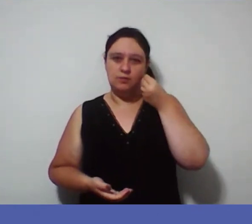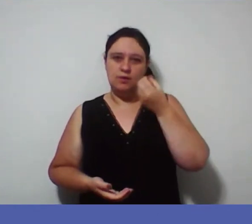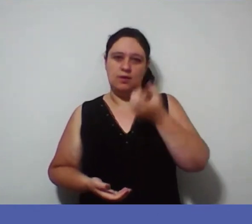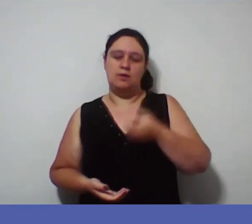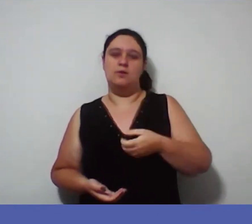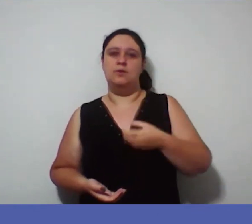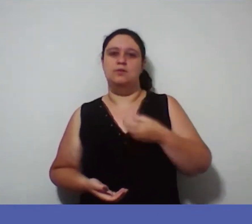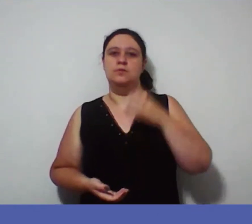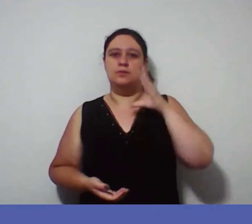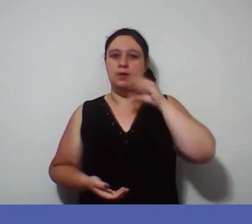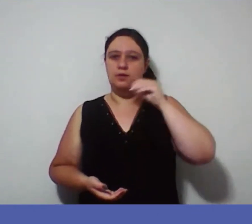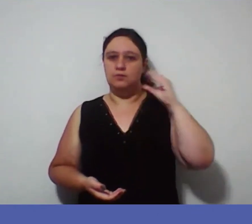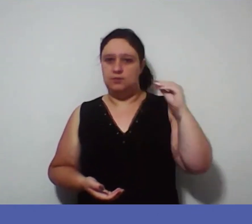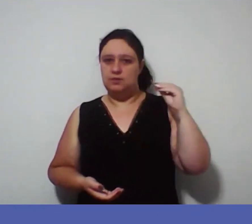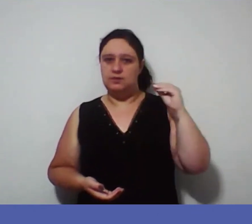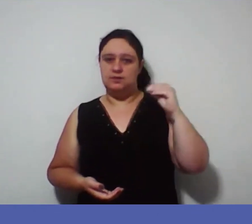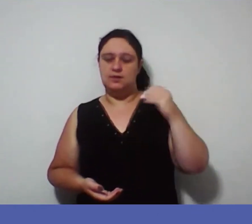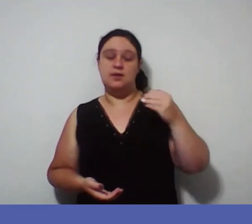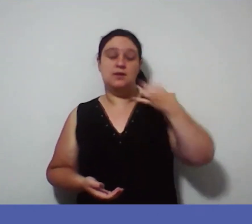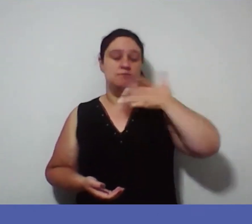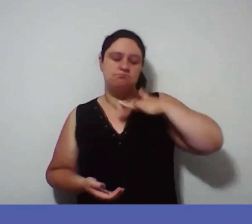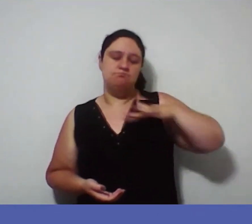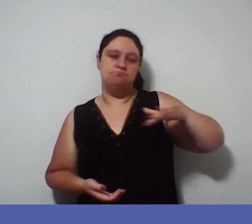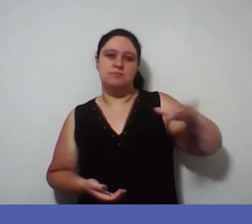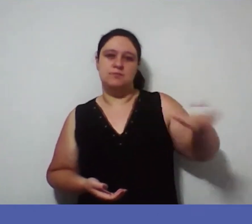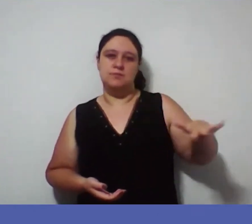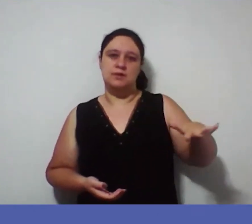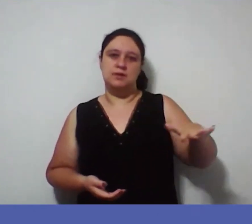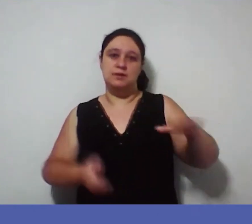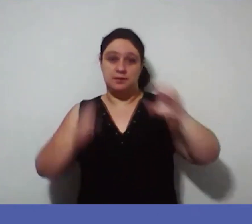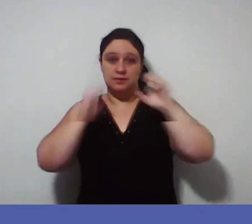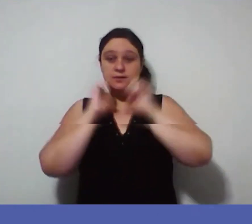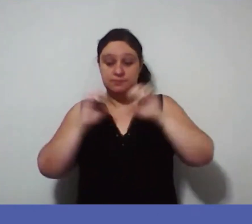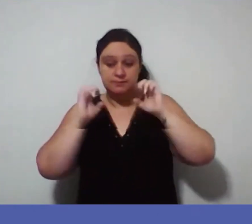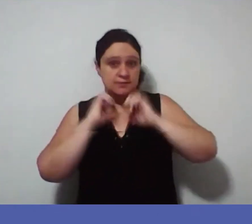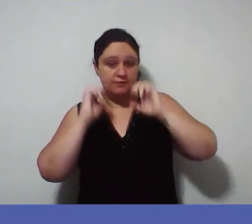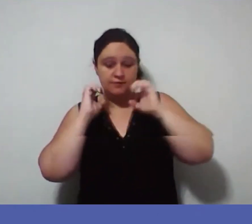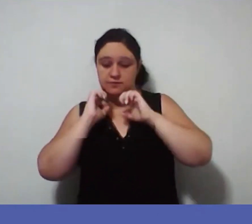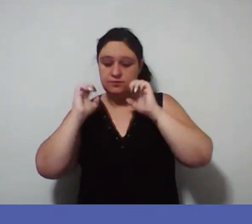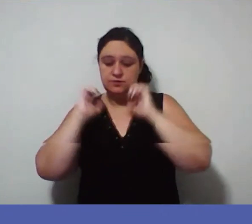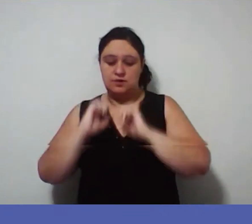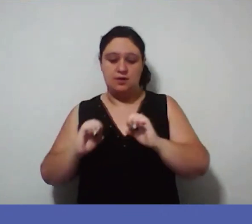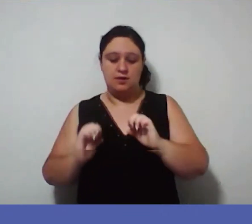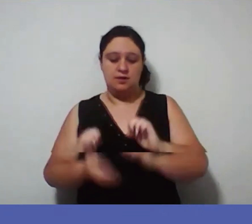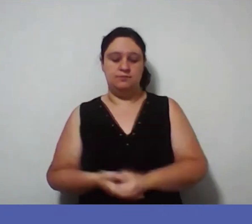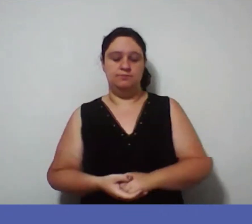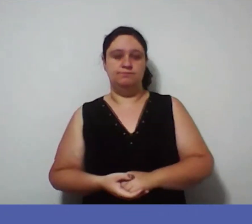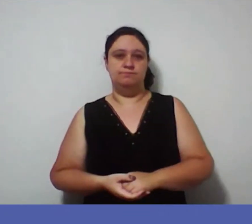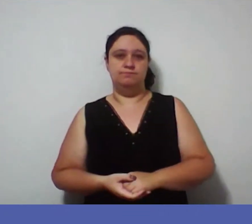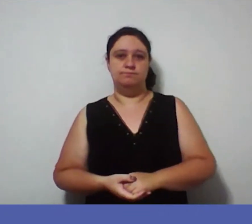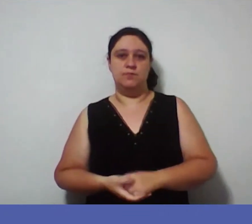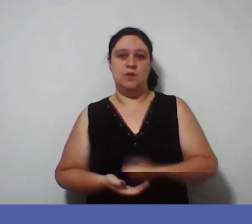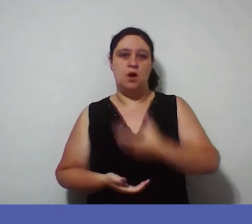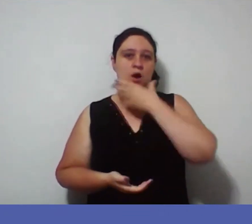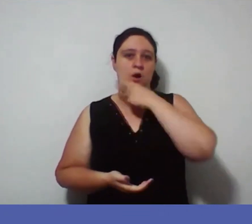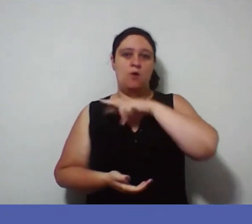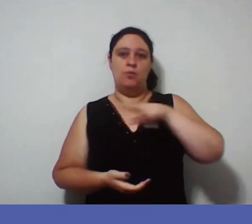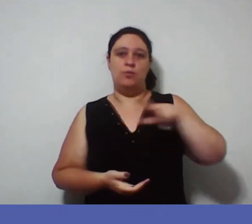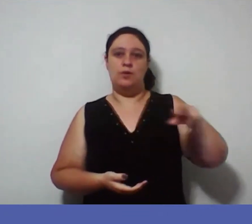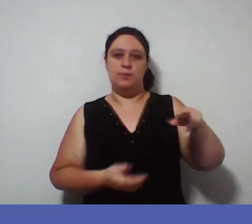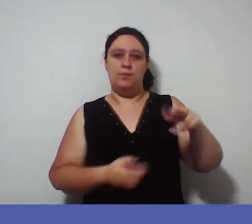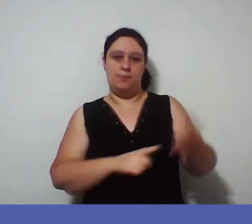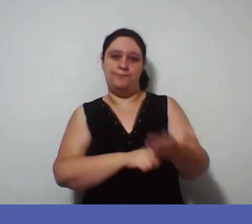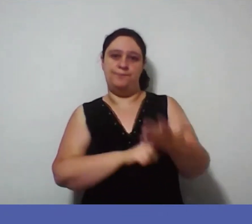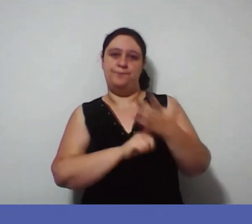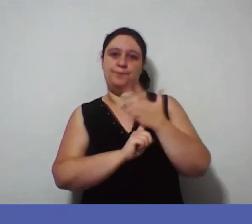as crianças, pregando o evangelho. Um irmão me mostrou que uma família teve